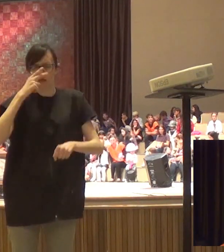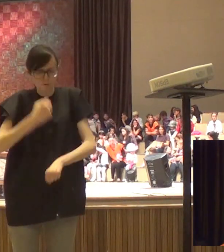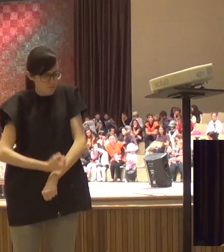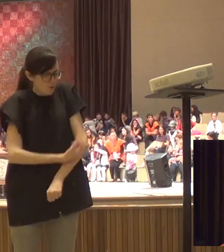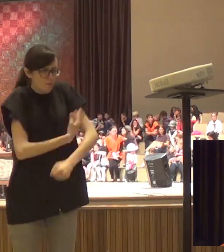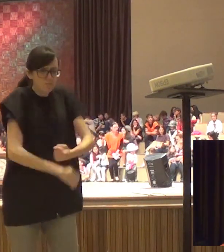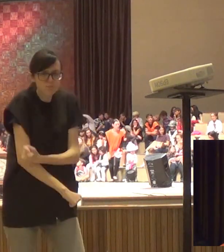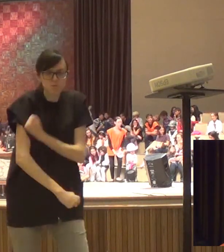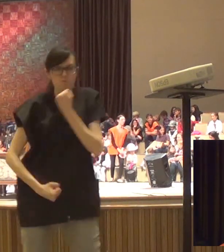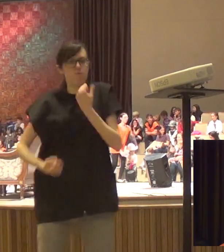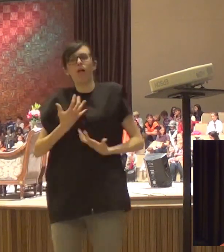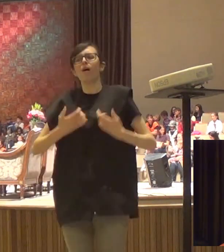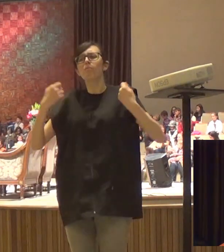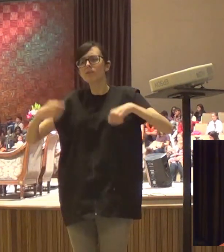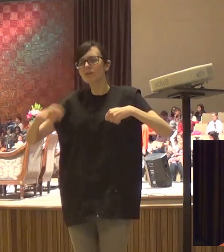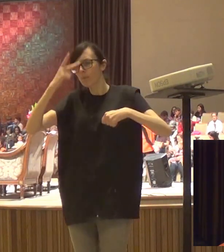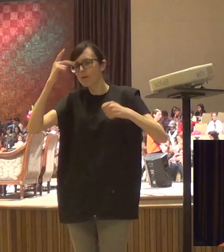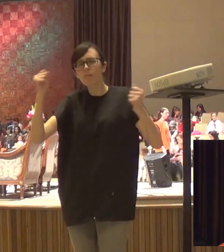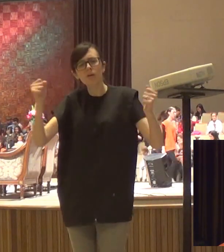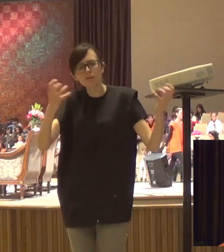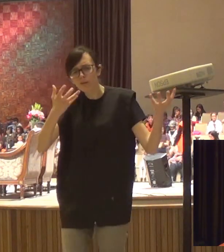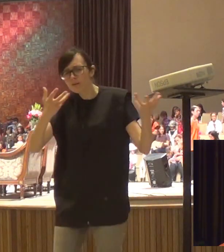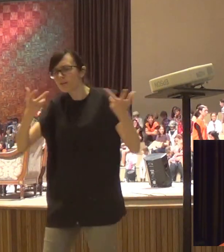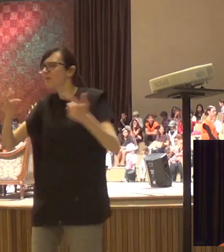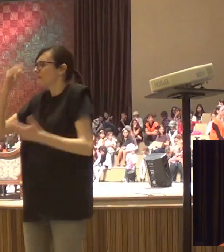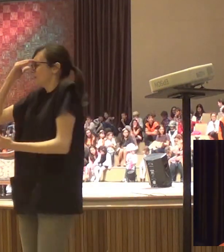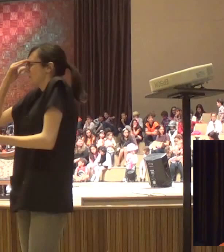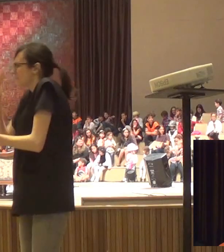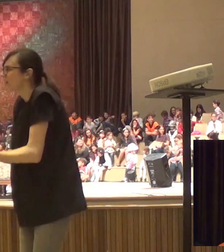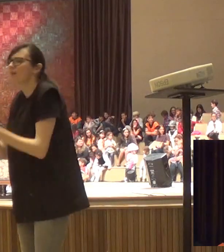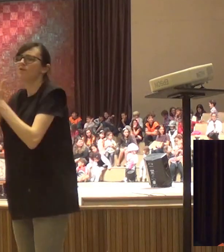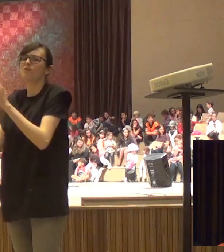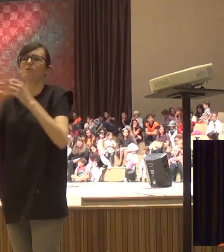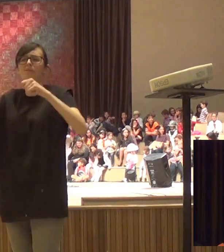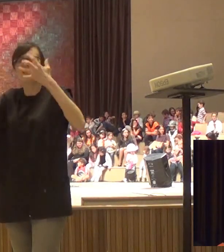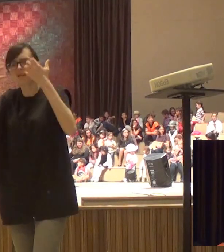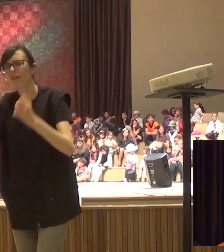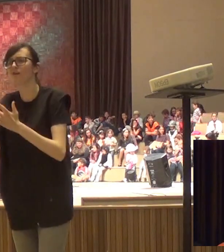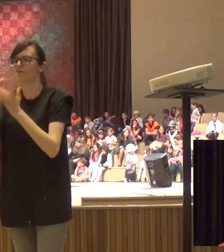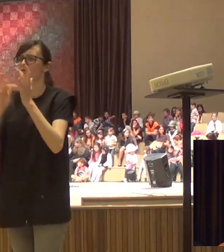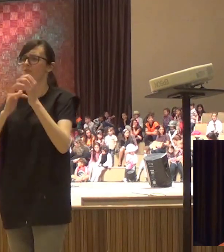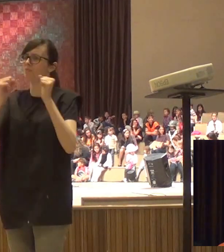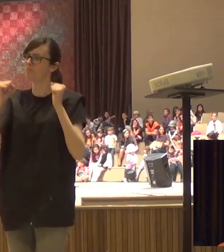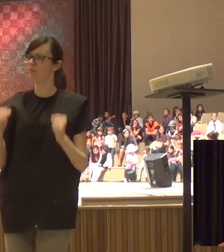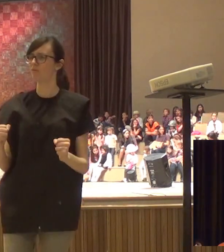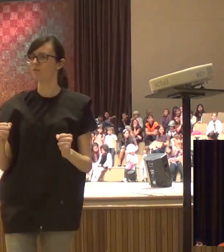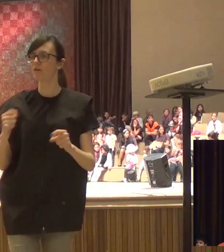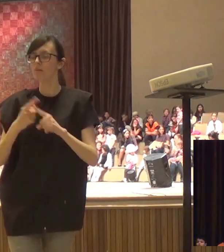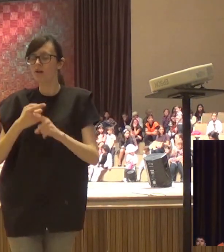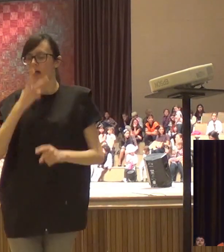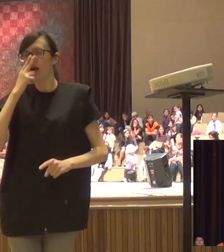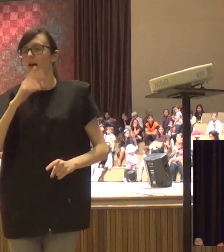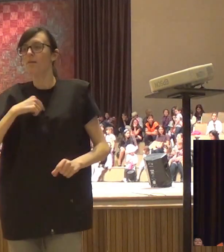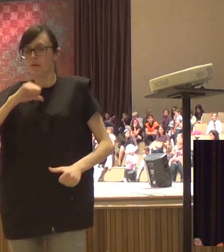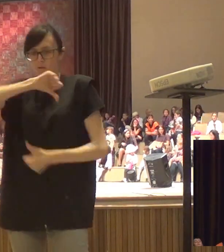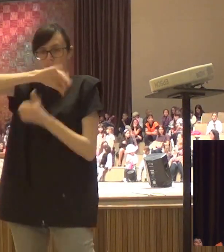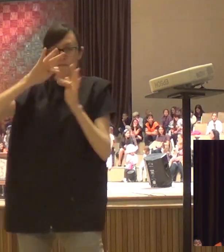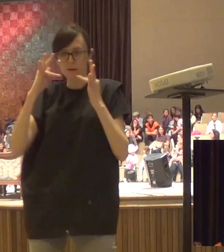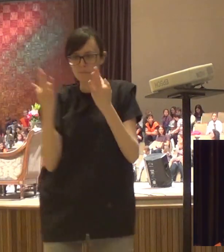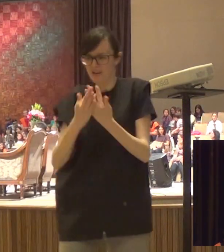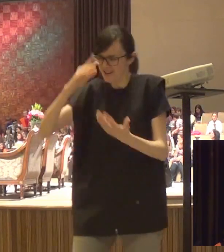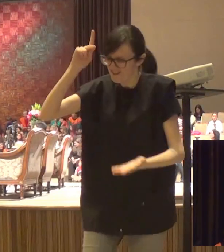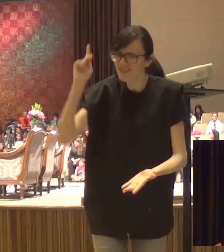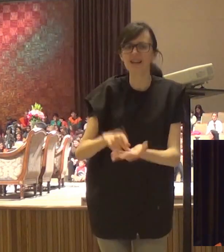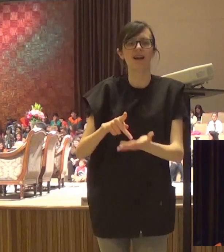avivamento poderoso. Para que pessoas possam ser atraídas a um despertamento da fé em Cristo. E para que possa haver